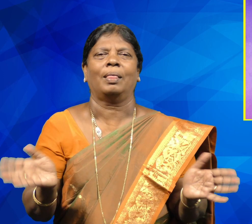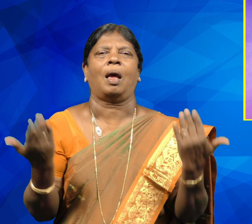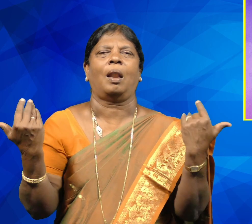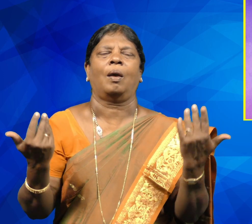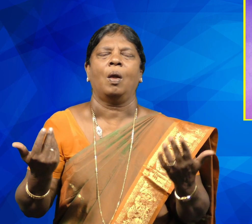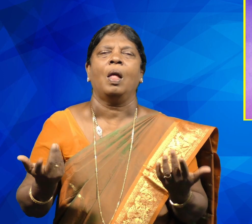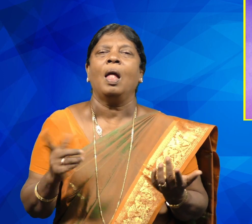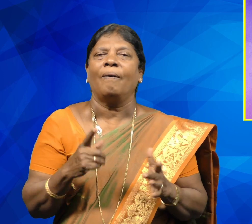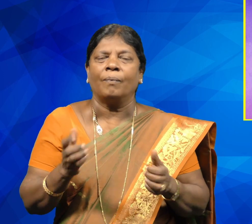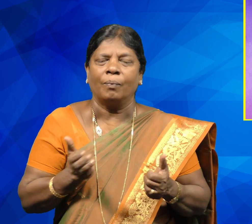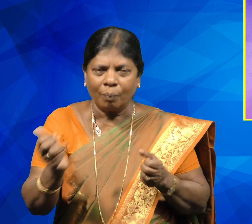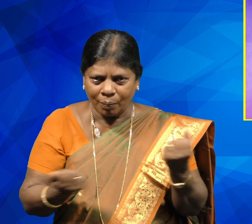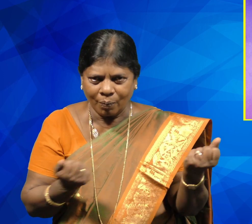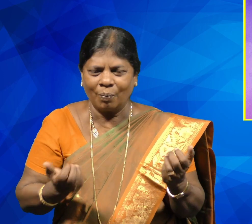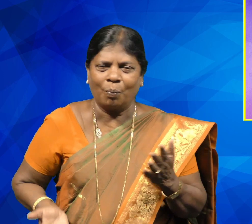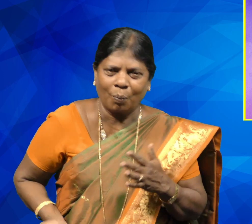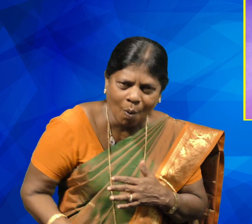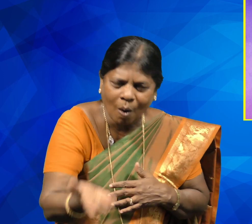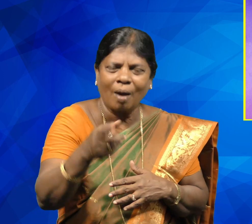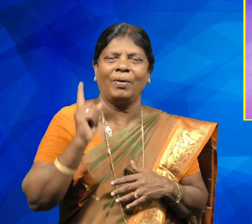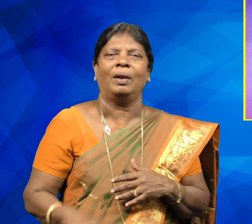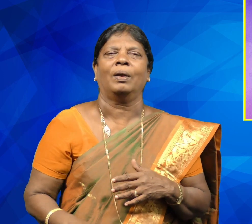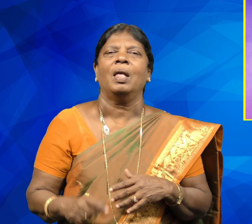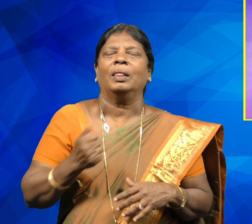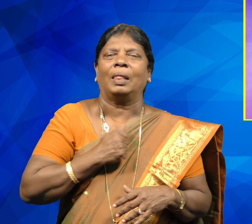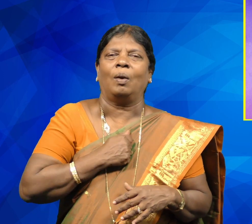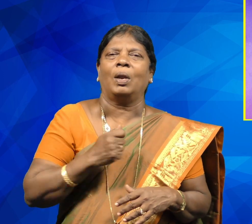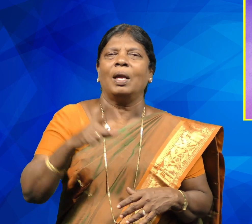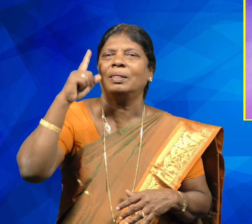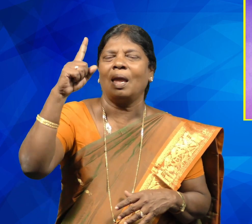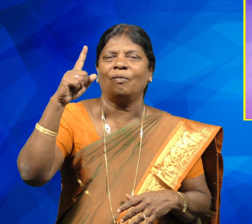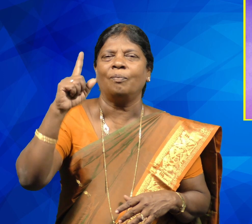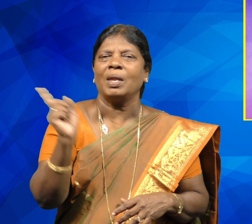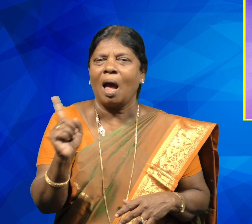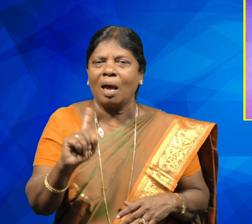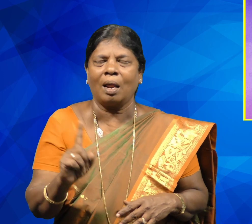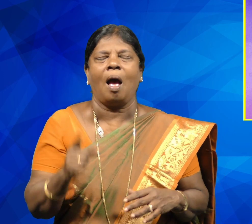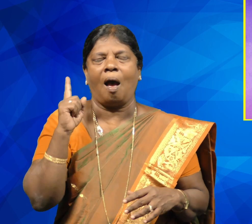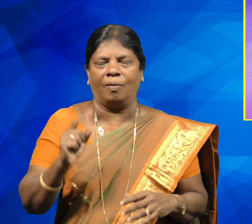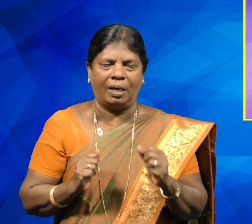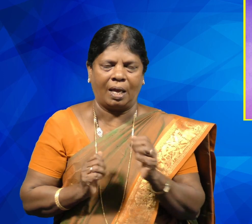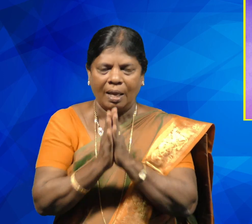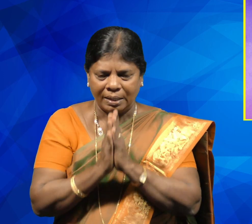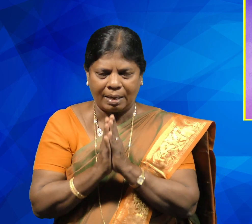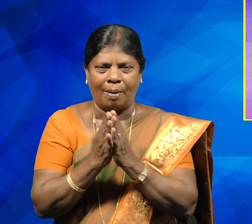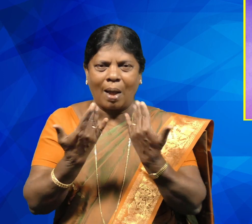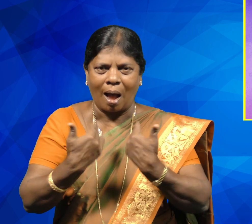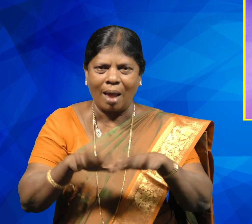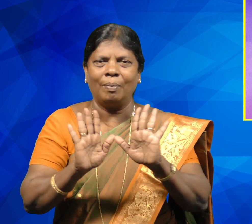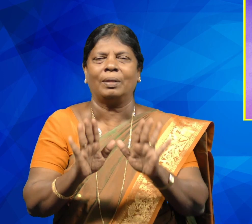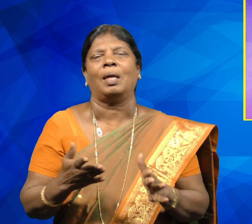தங்கள் பயணத்தினுடைய, பெரும்பாலான மக்கள் தாங்கள் வழிபடுகிற தெய்வங்களை வணங்கி